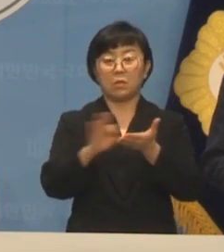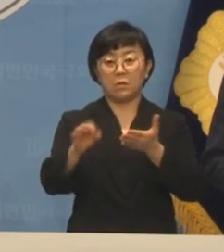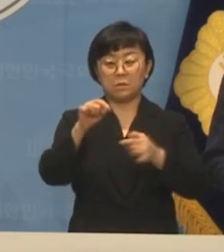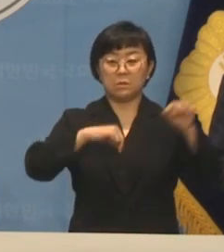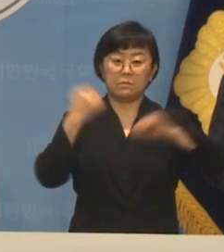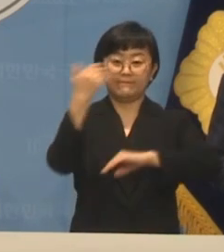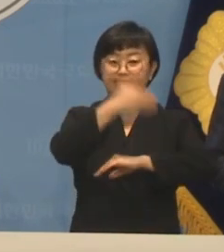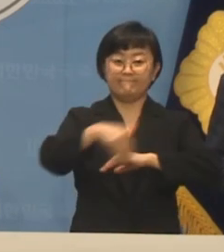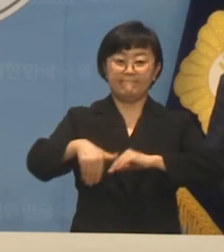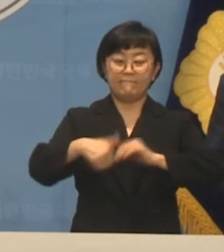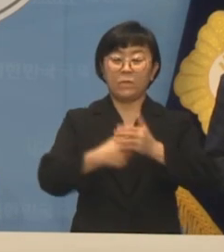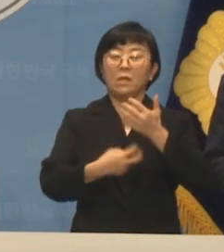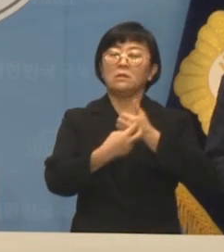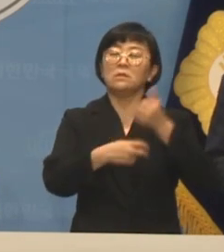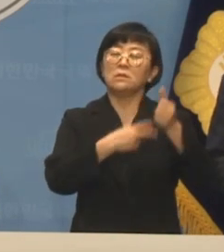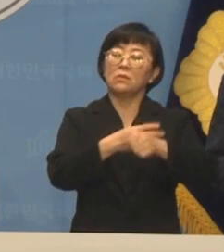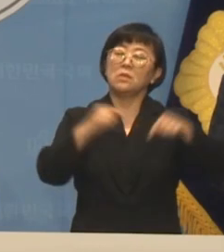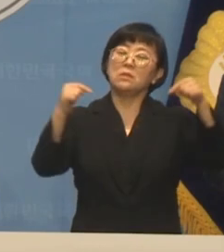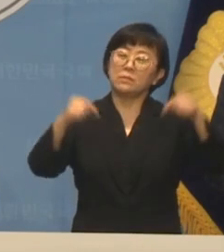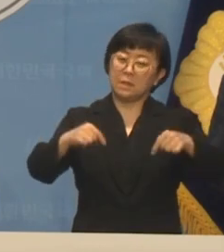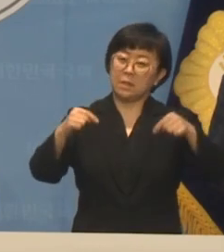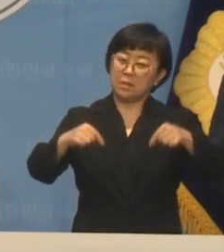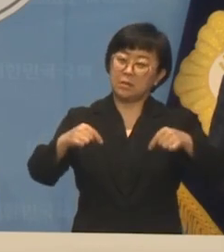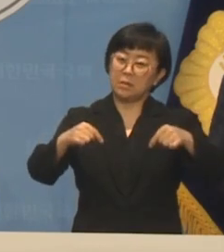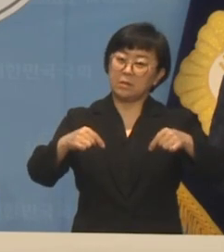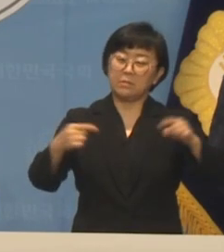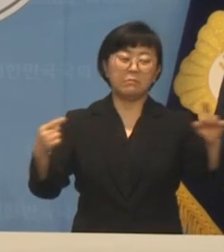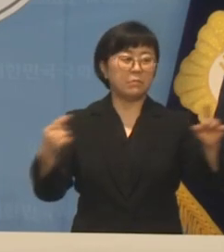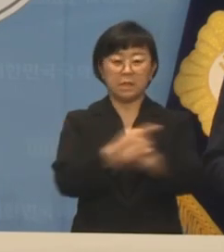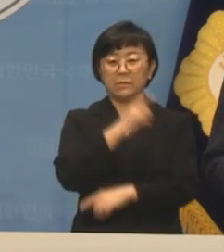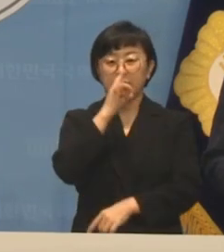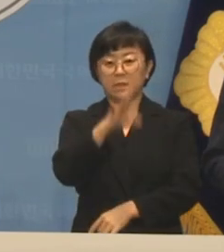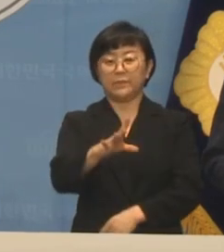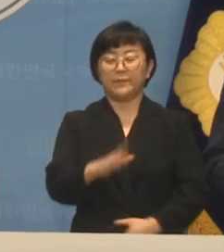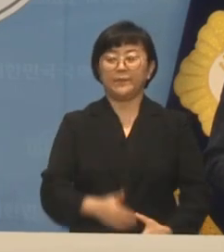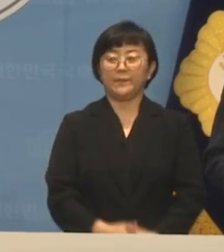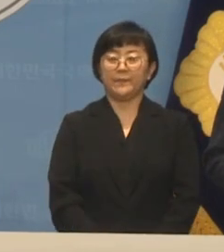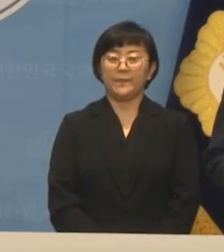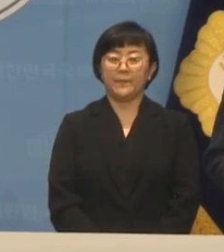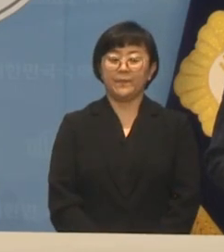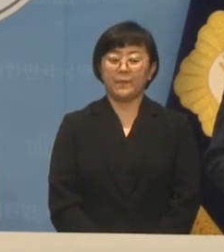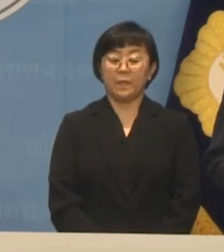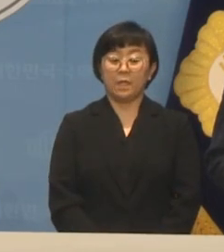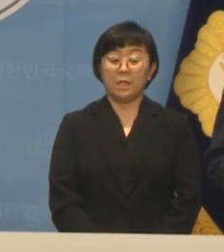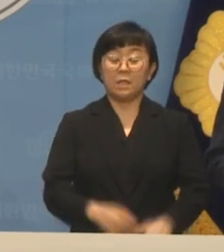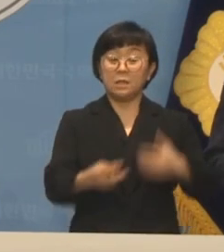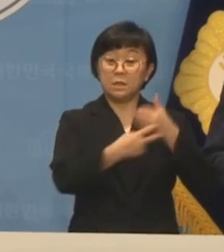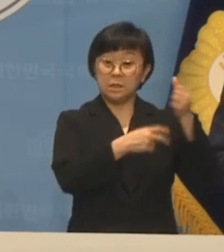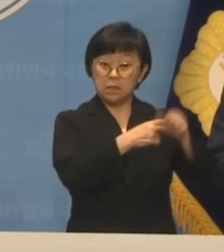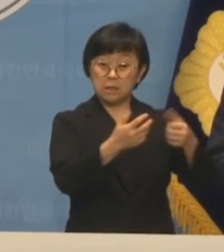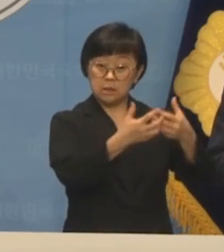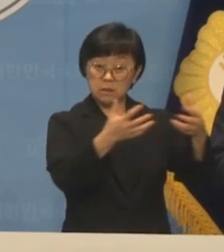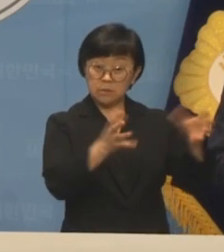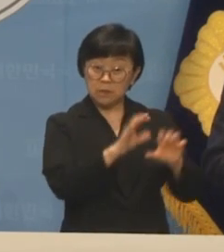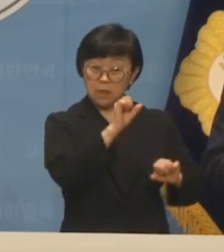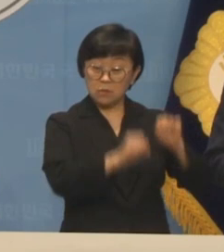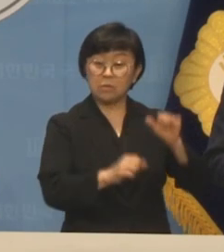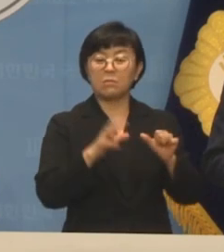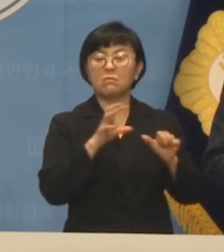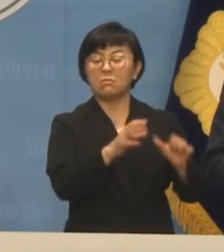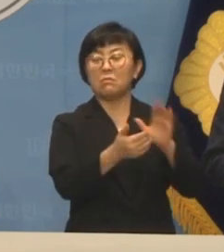정책이 의사와의 협상 도구로 변질되어서는 안 됩니다. 의사단체의 집단 행동을